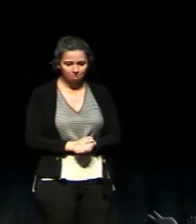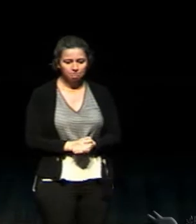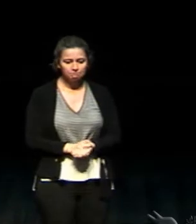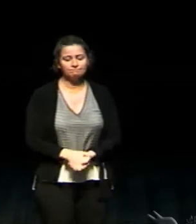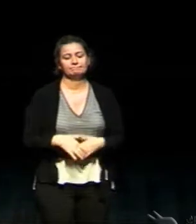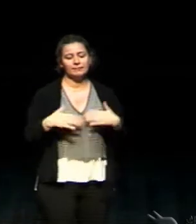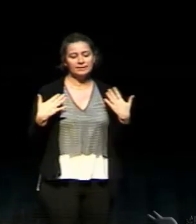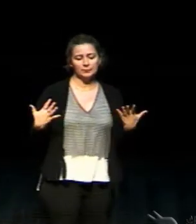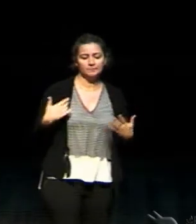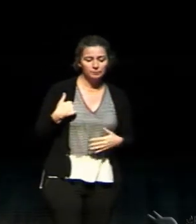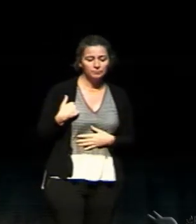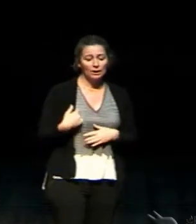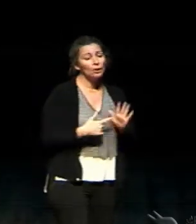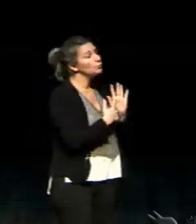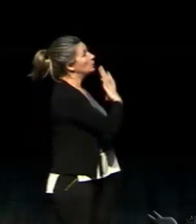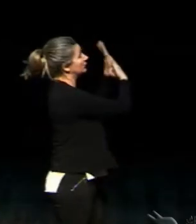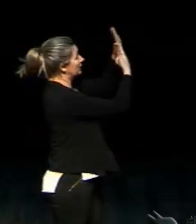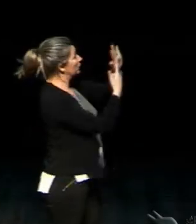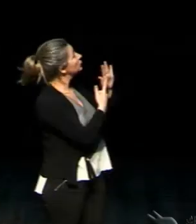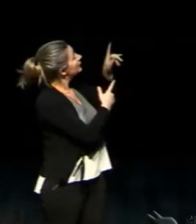a afetividade e as crenças.